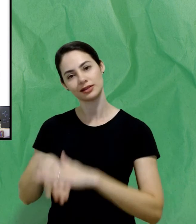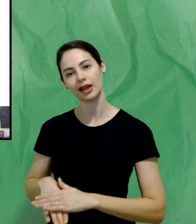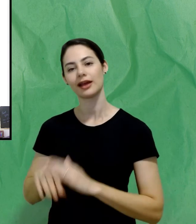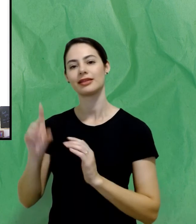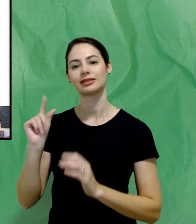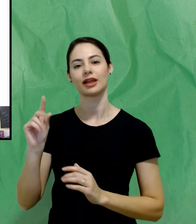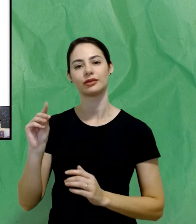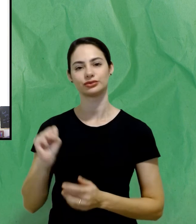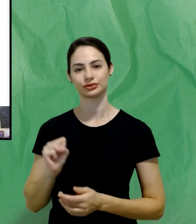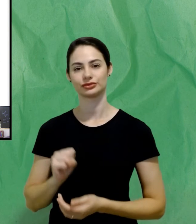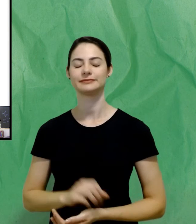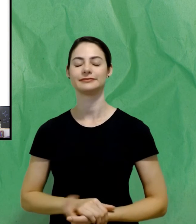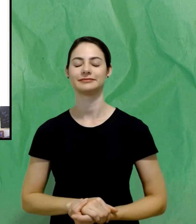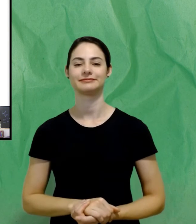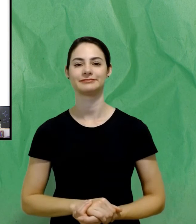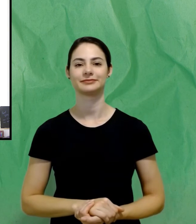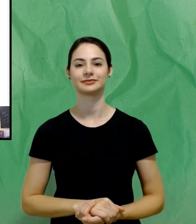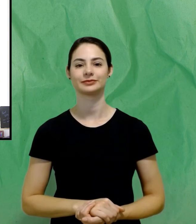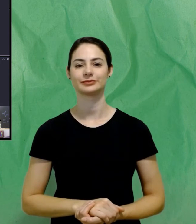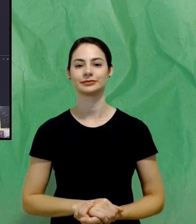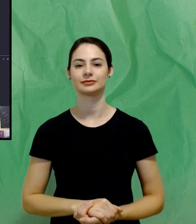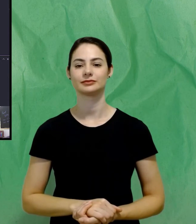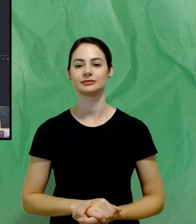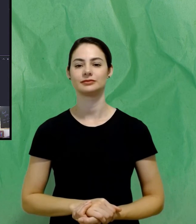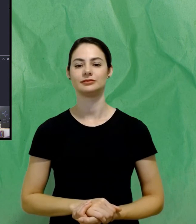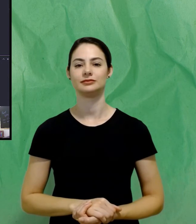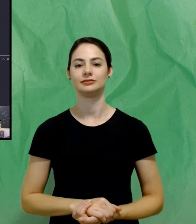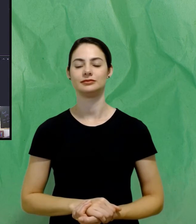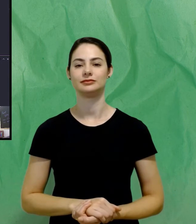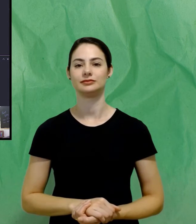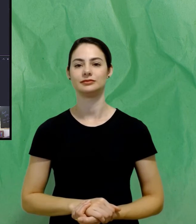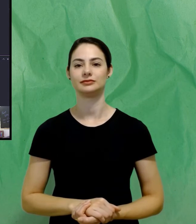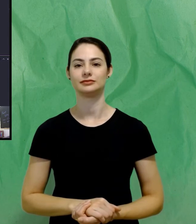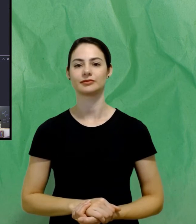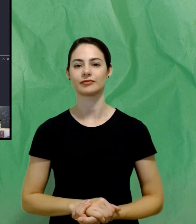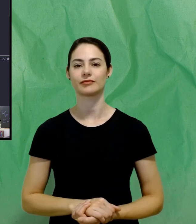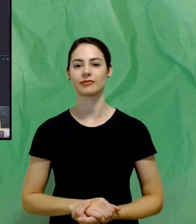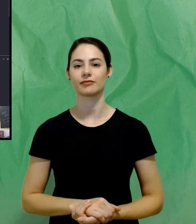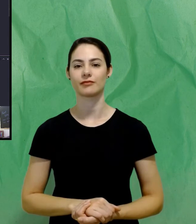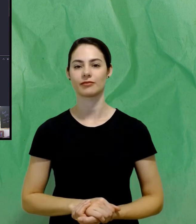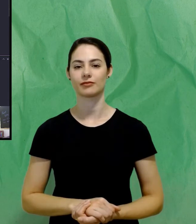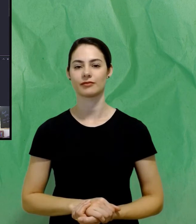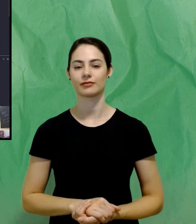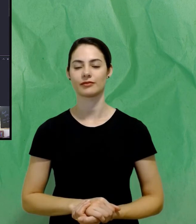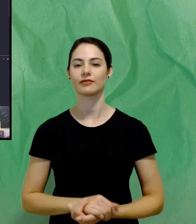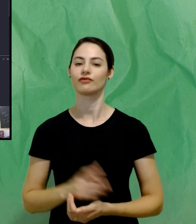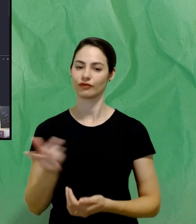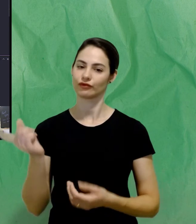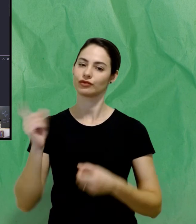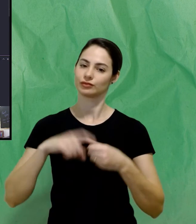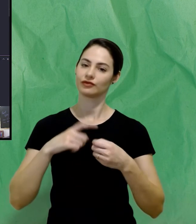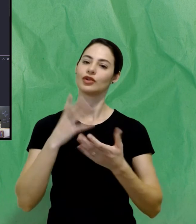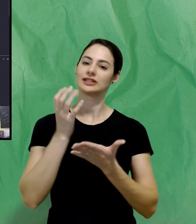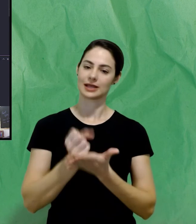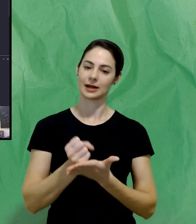dados para a gente. Então, eu vou voltar aqui no meu terminal e vou fazer a instalação do